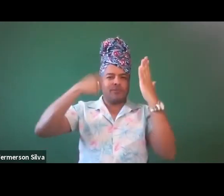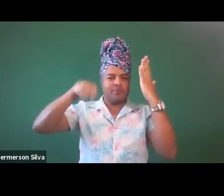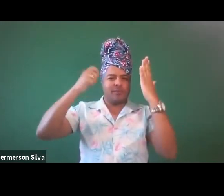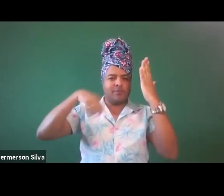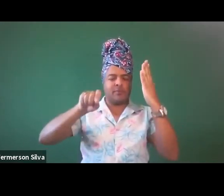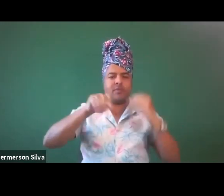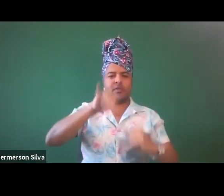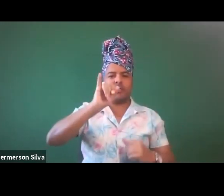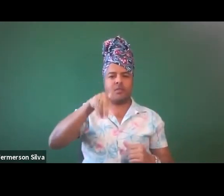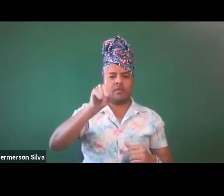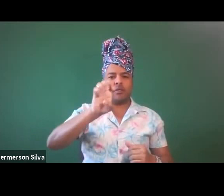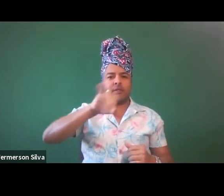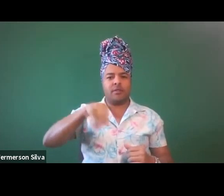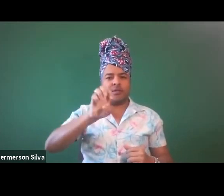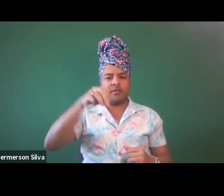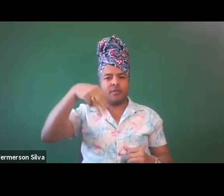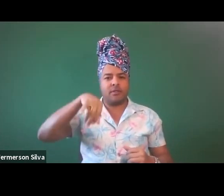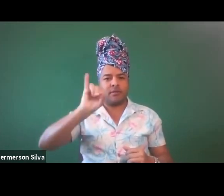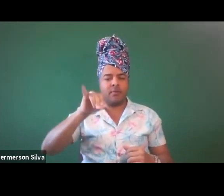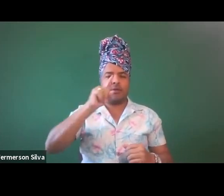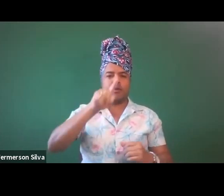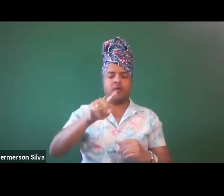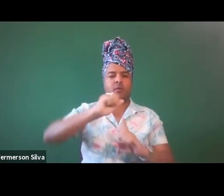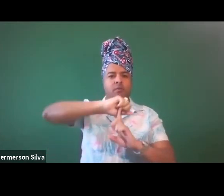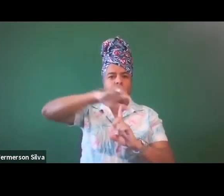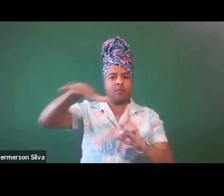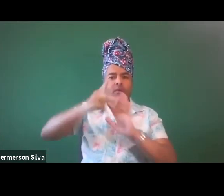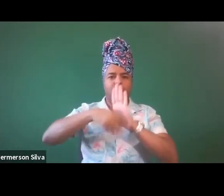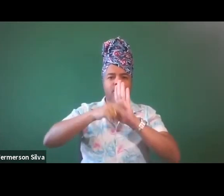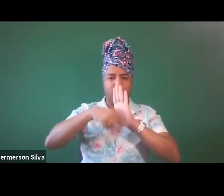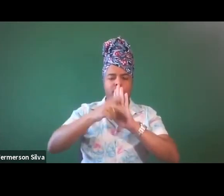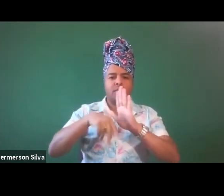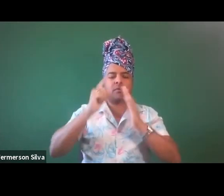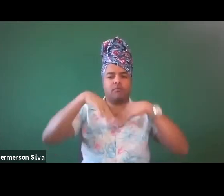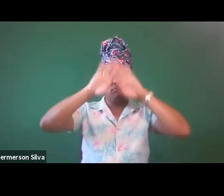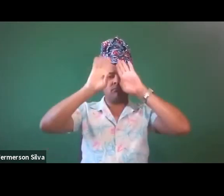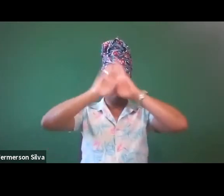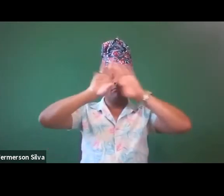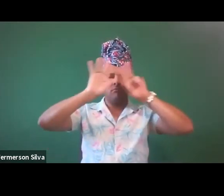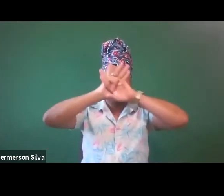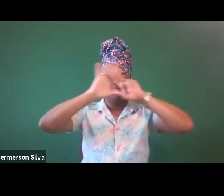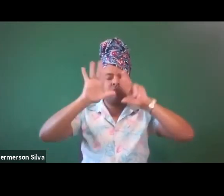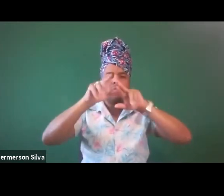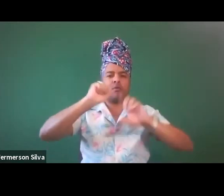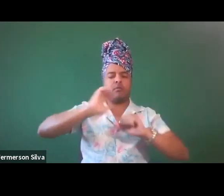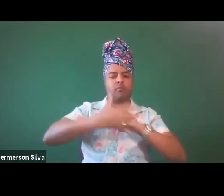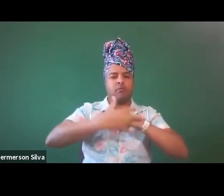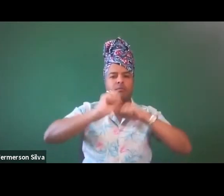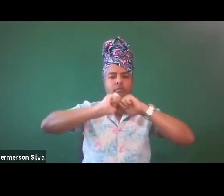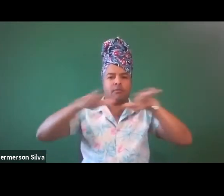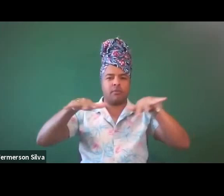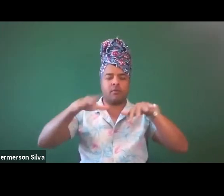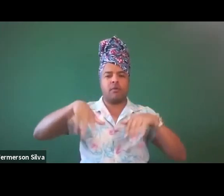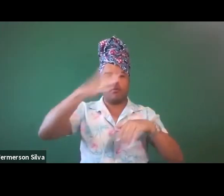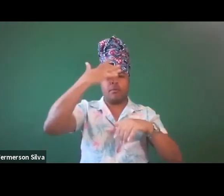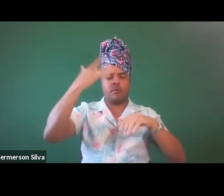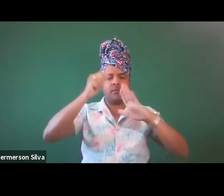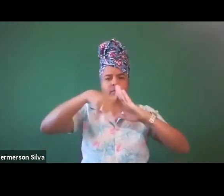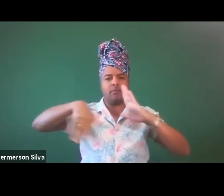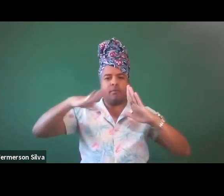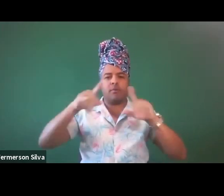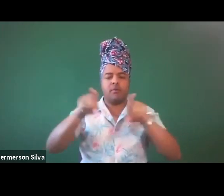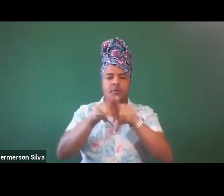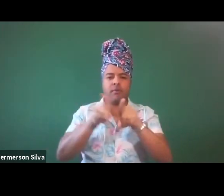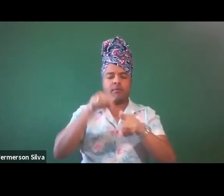resultado dos projetos de extensão Oriki, a pandemia e a cosmovisão dos povos de terreiro, e Itan, contando história